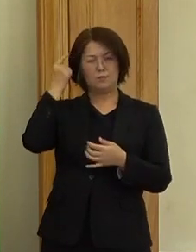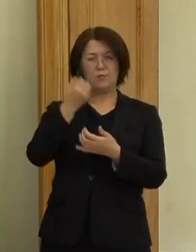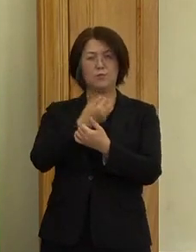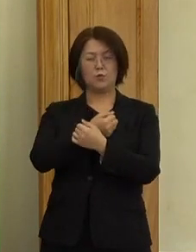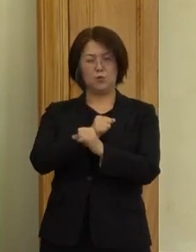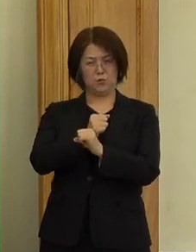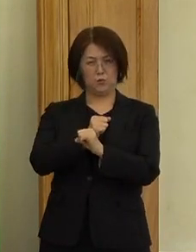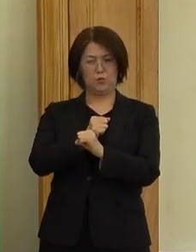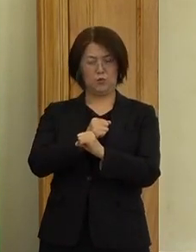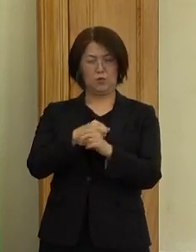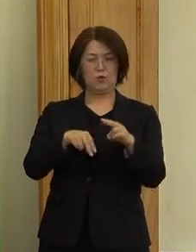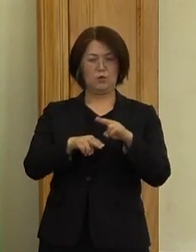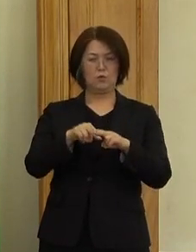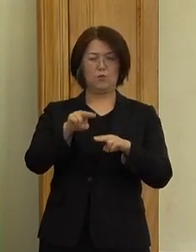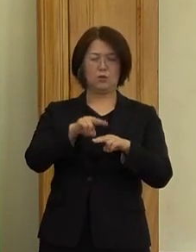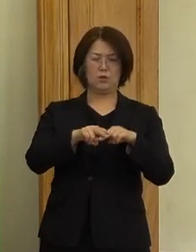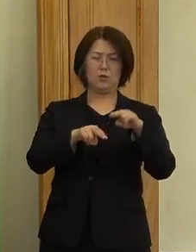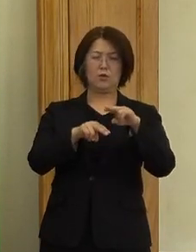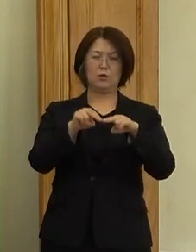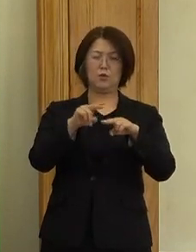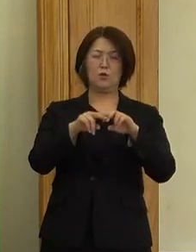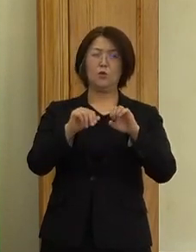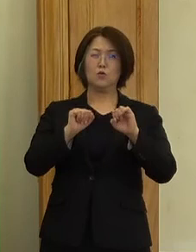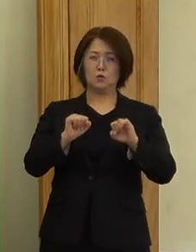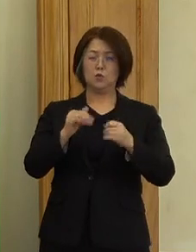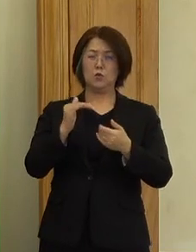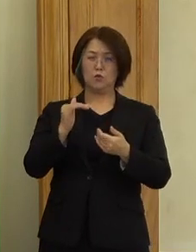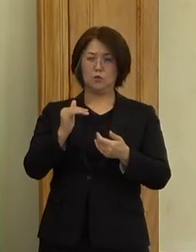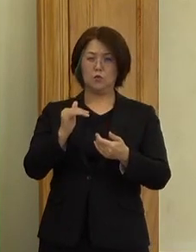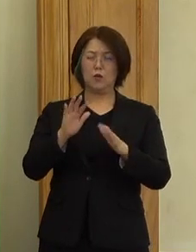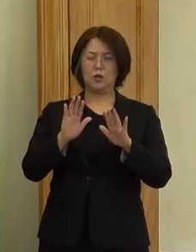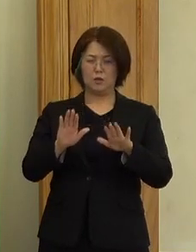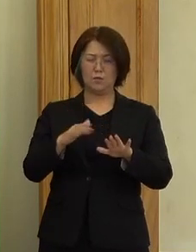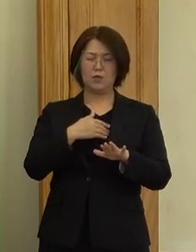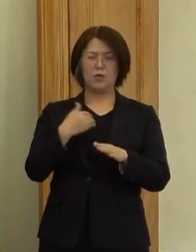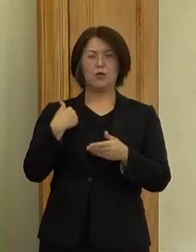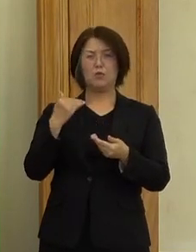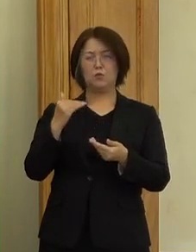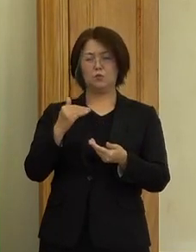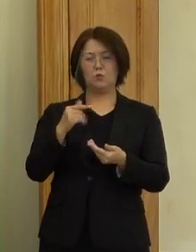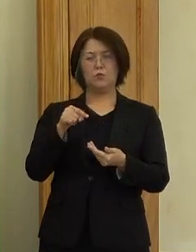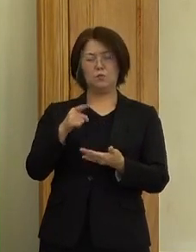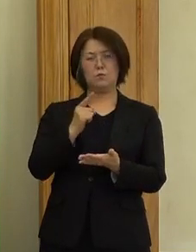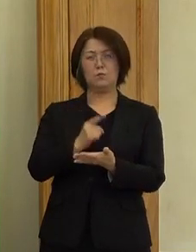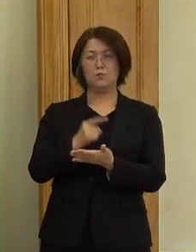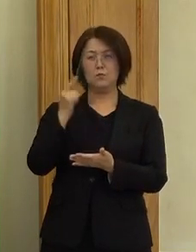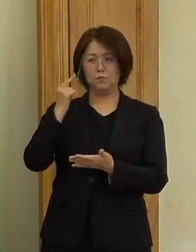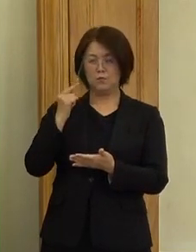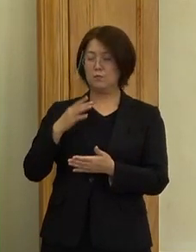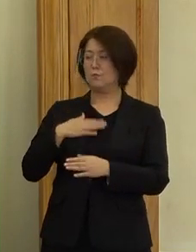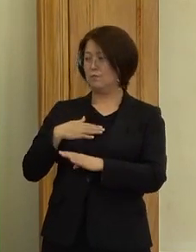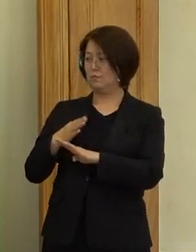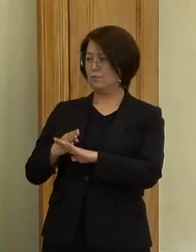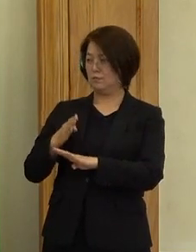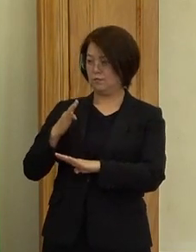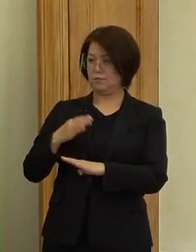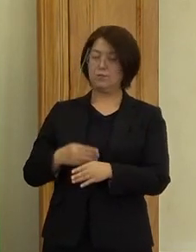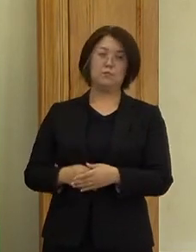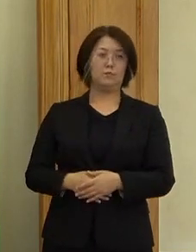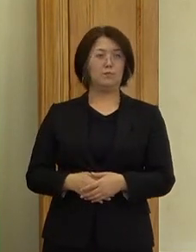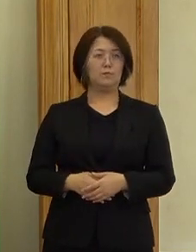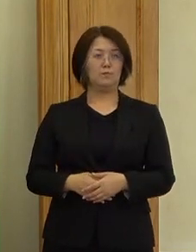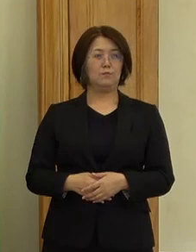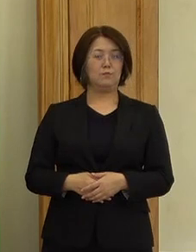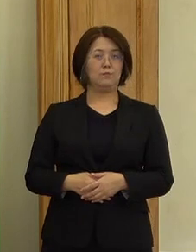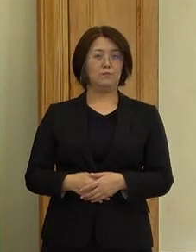して積み重ねていくということが今できることではないかと思ってます。 わかりました。ありがとう